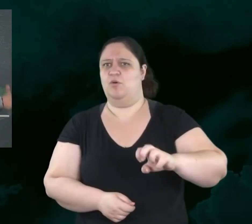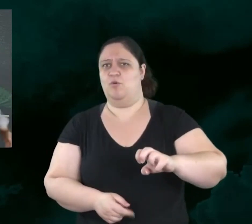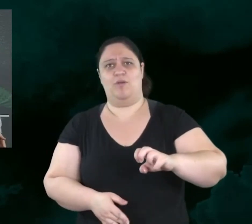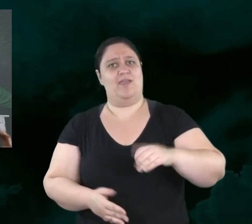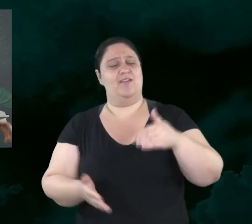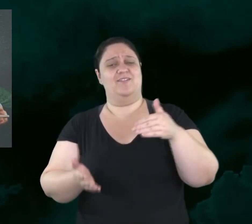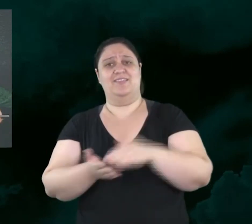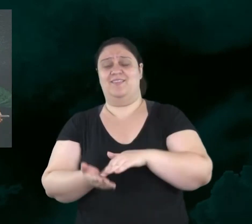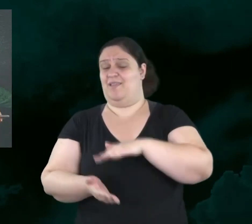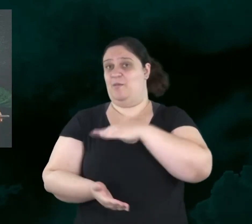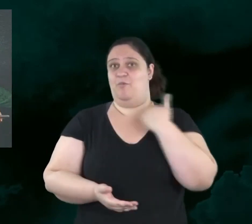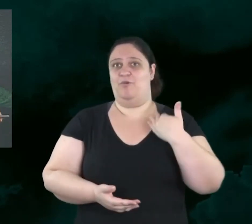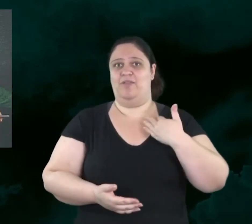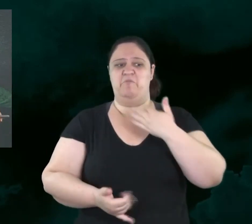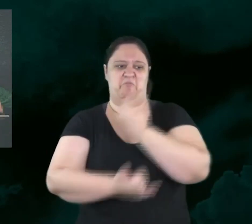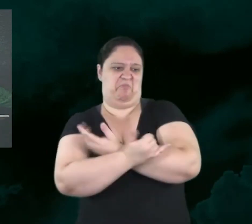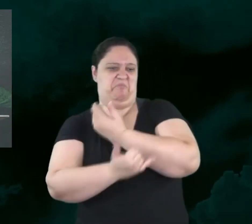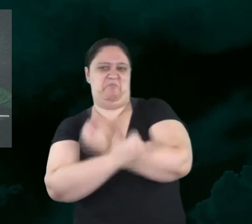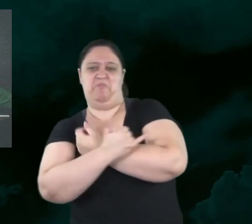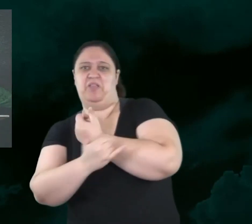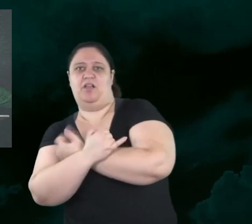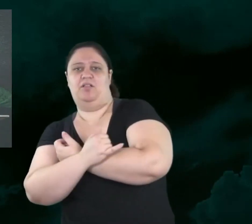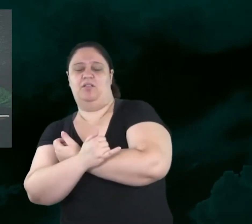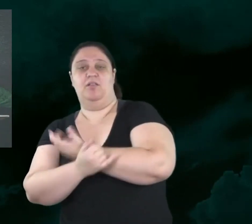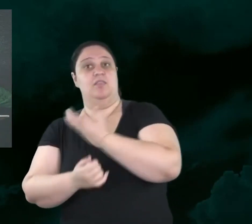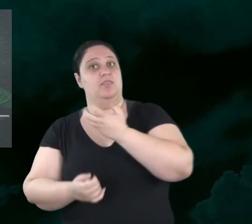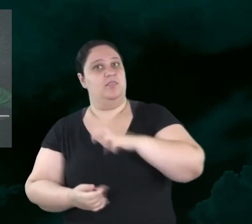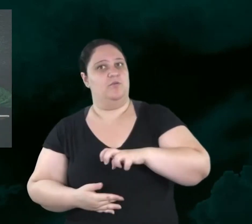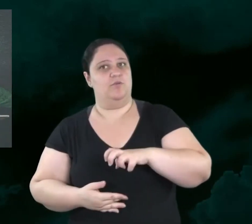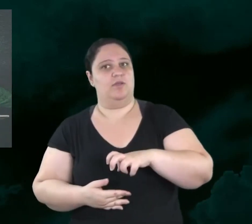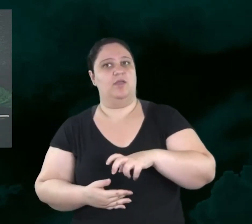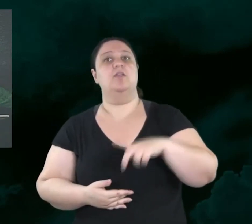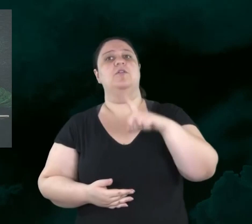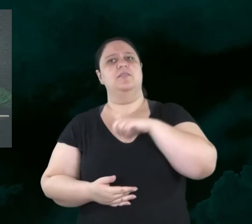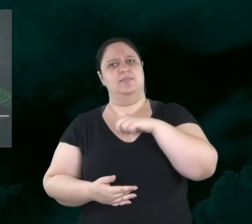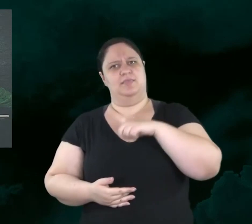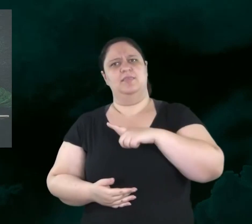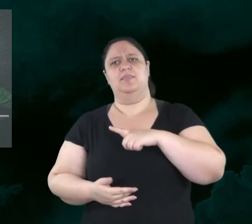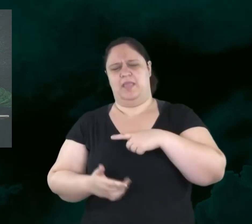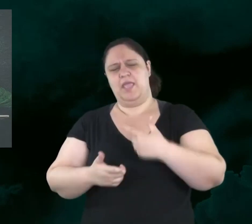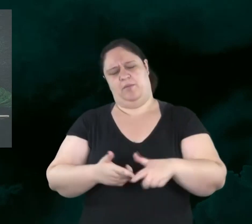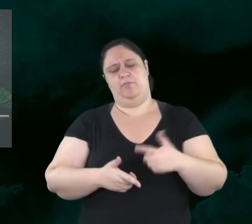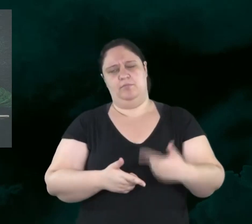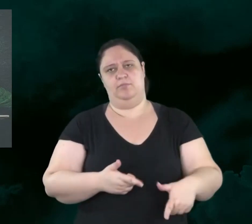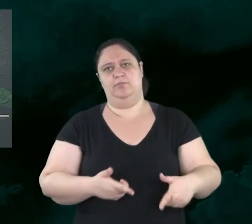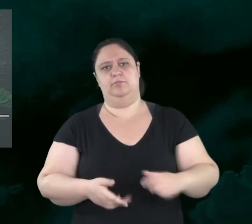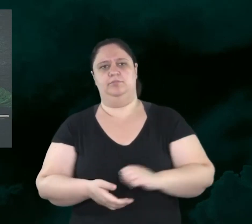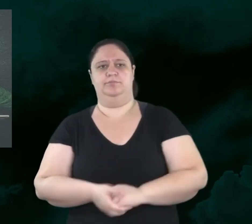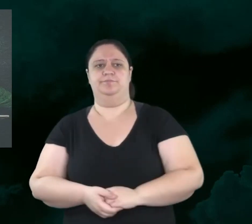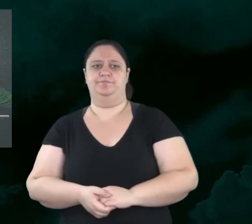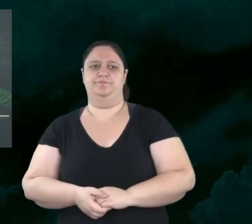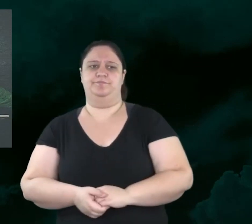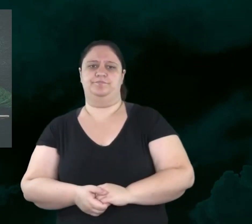a mim mesmo. Mesmo que eu passe por situações que eu esteja passando.